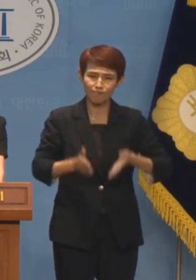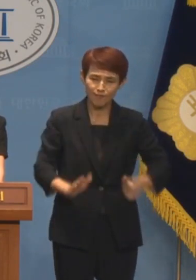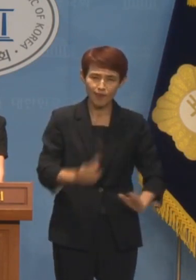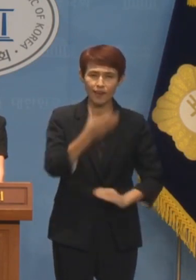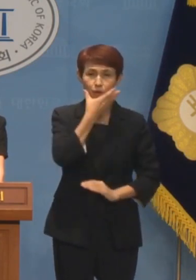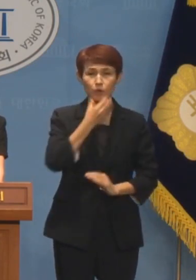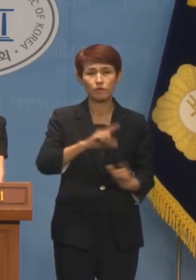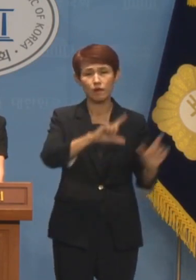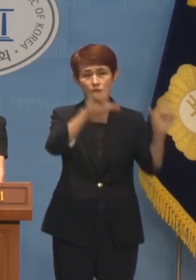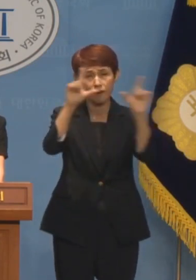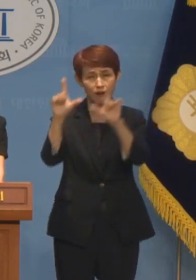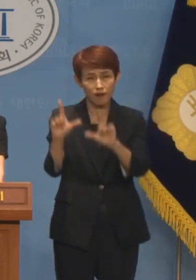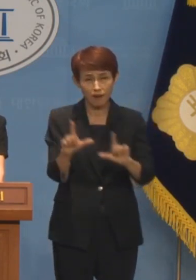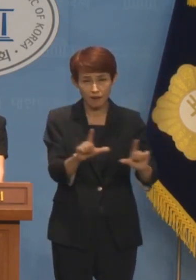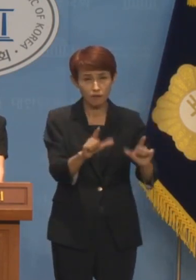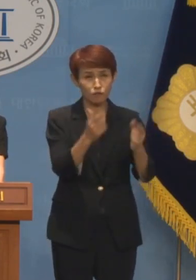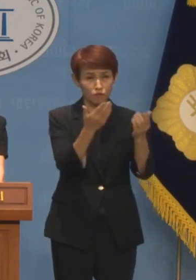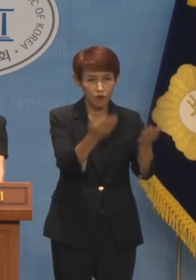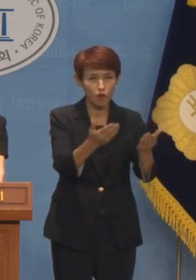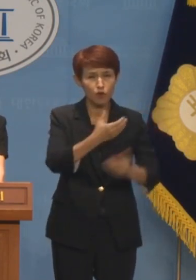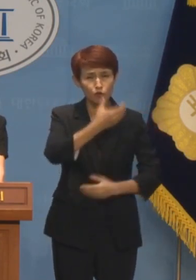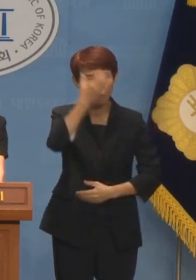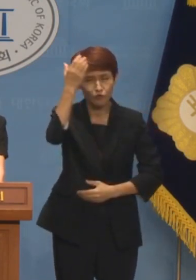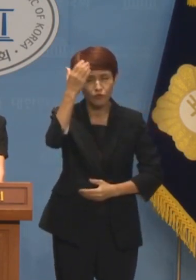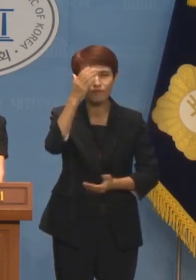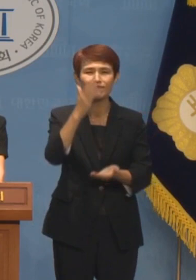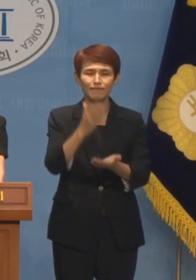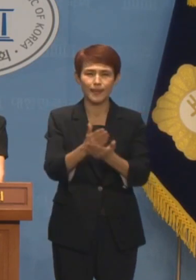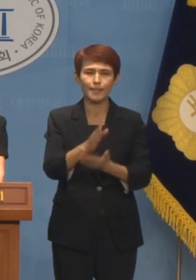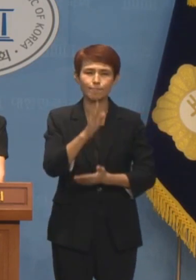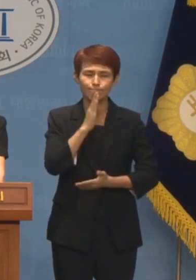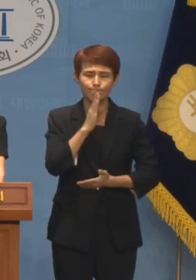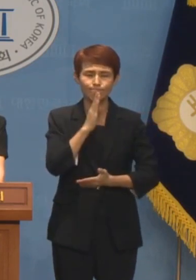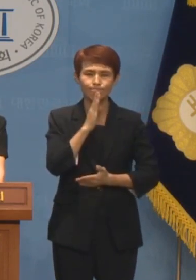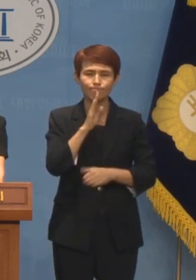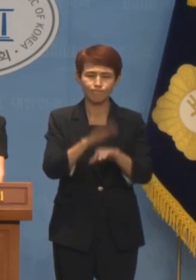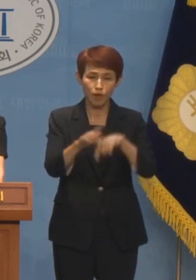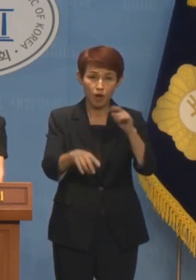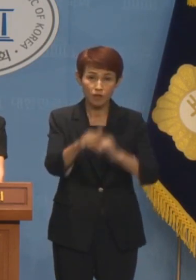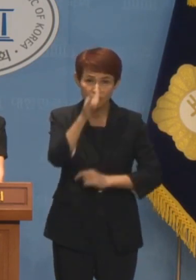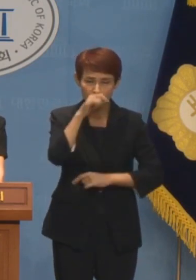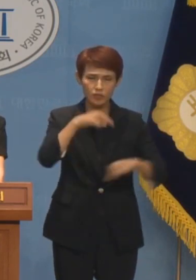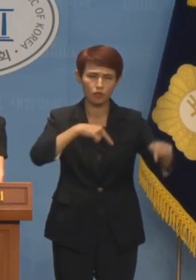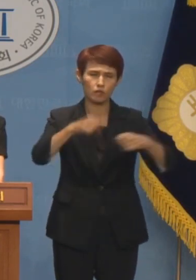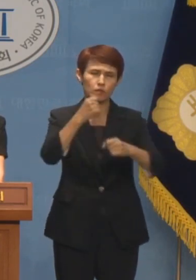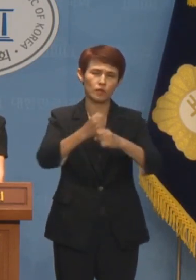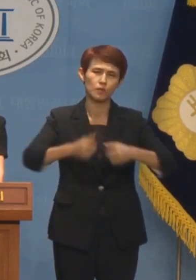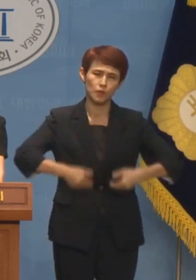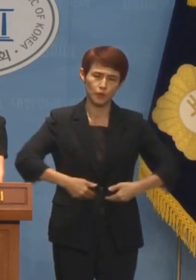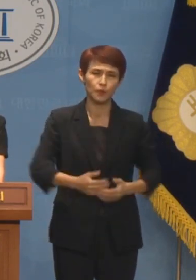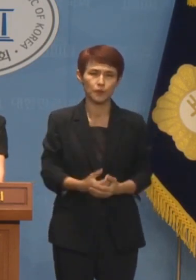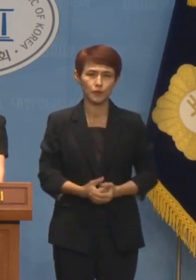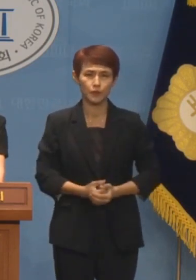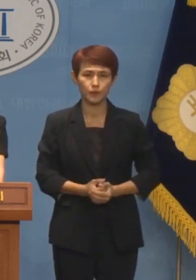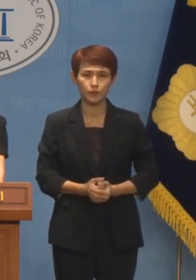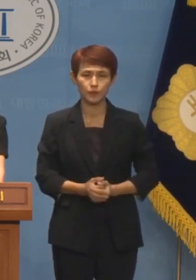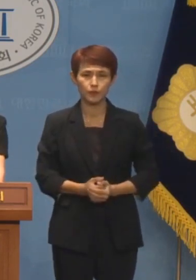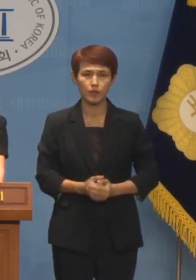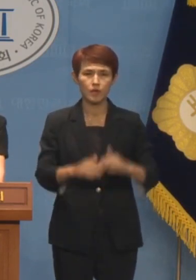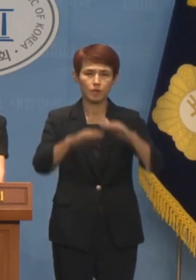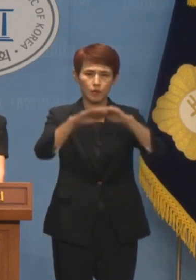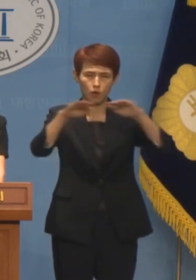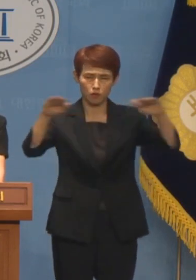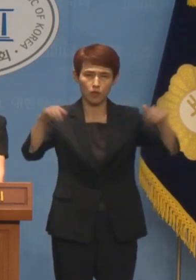행복한 일상을 누리는 것이 꿈이 아닌 현실로 만드는 정치가 되어야 합니다.